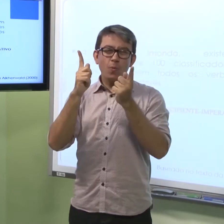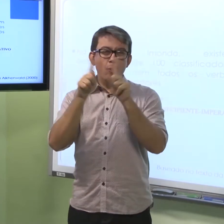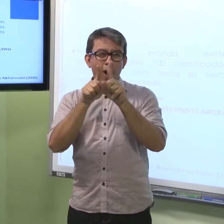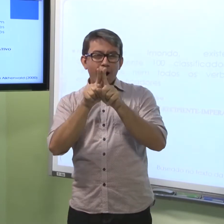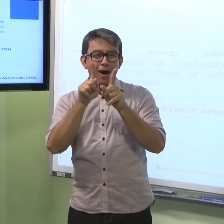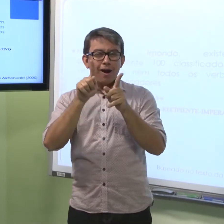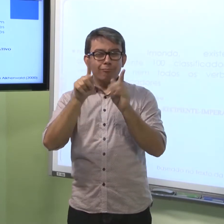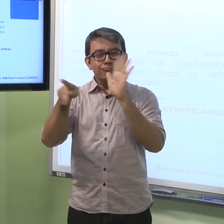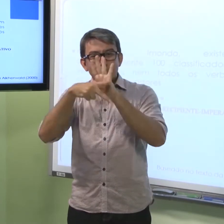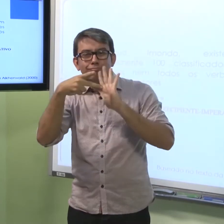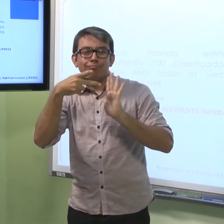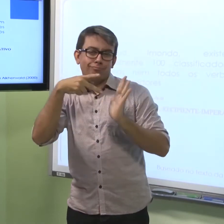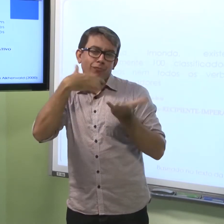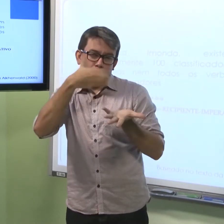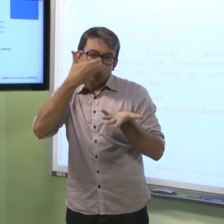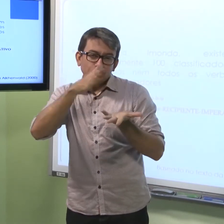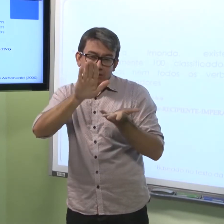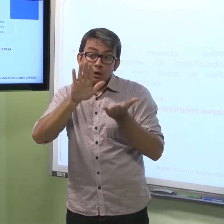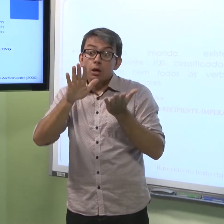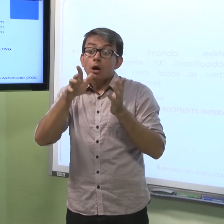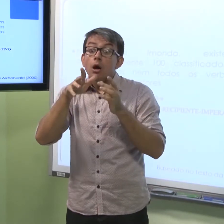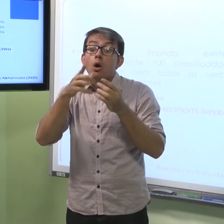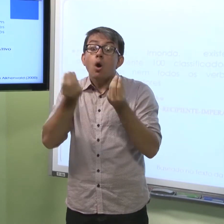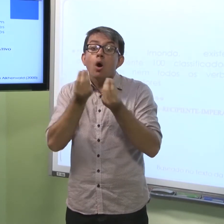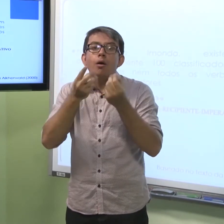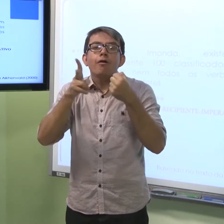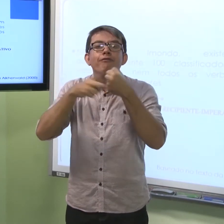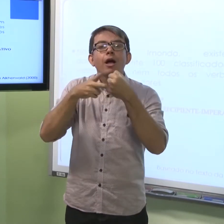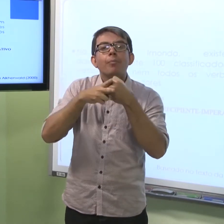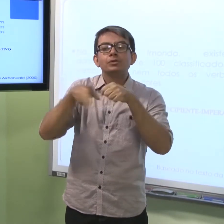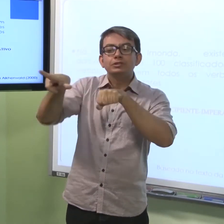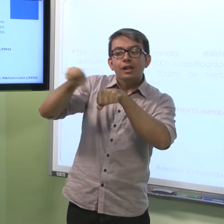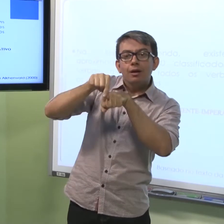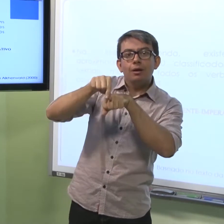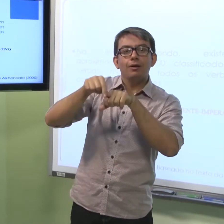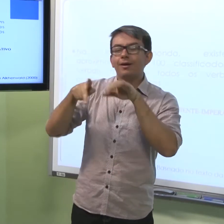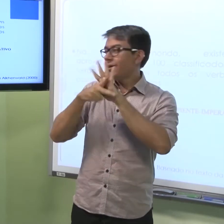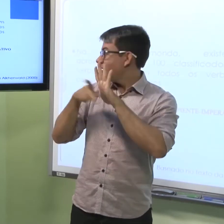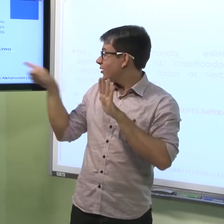e eu tenho o classificador, que é a fruta.